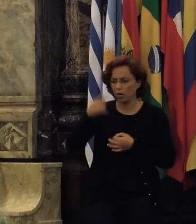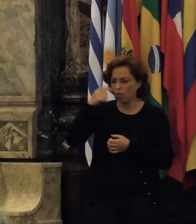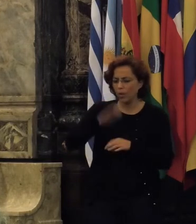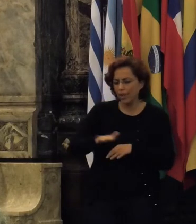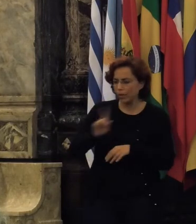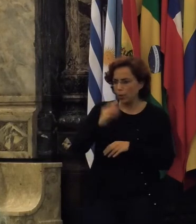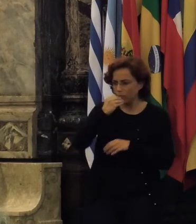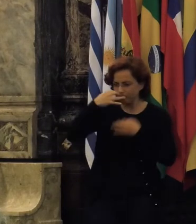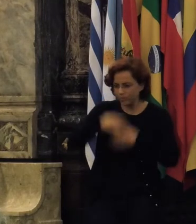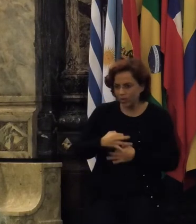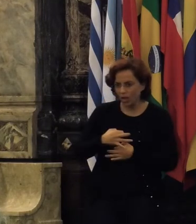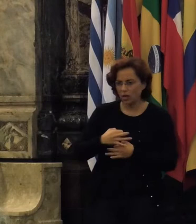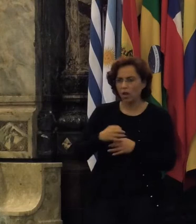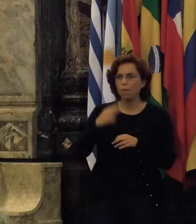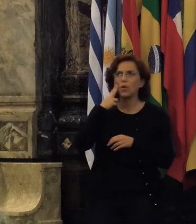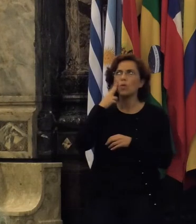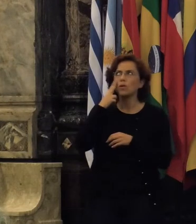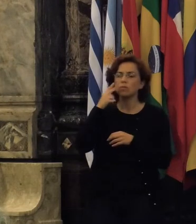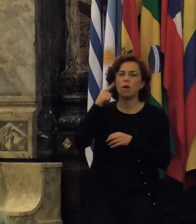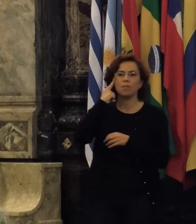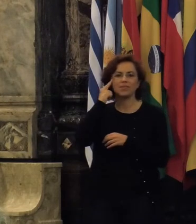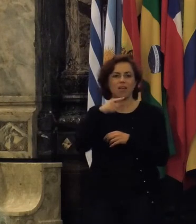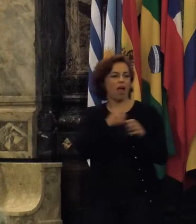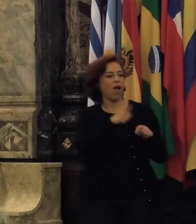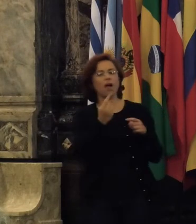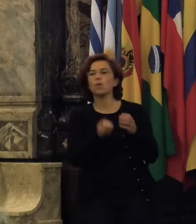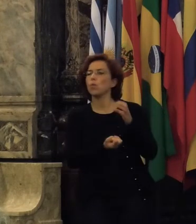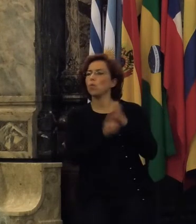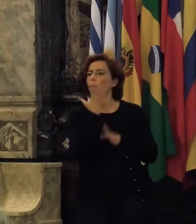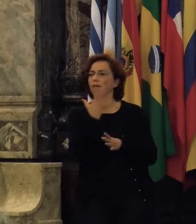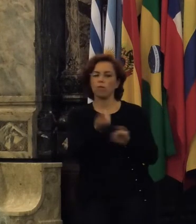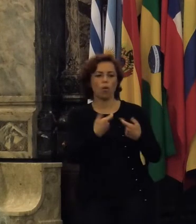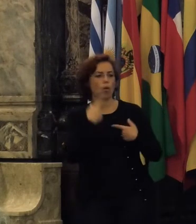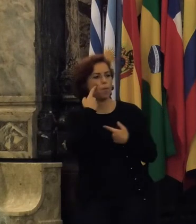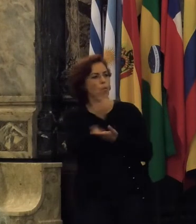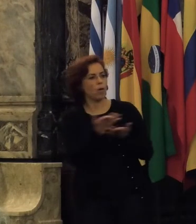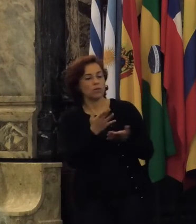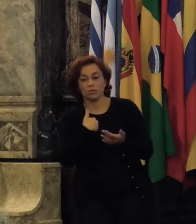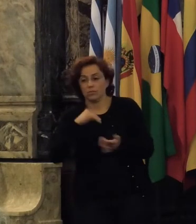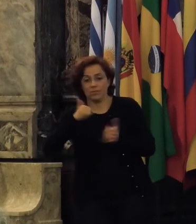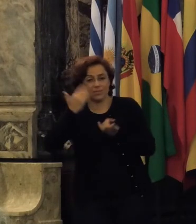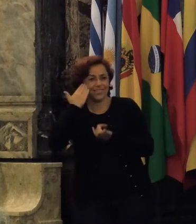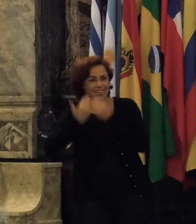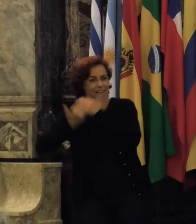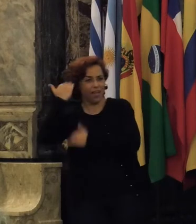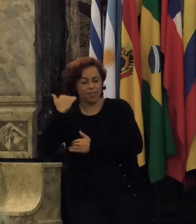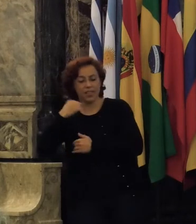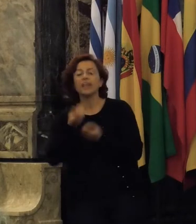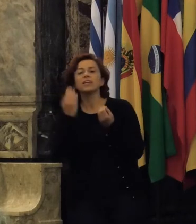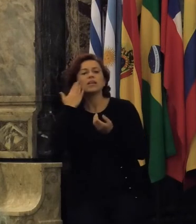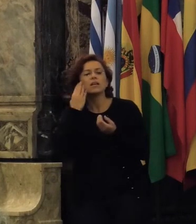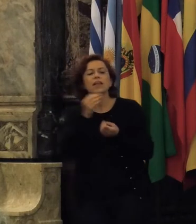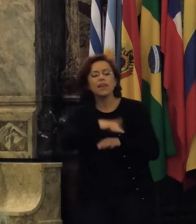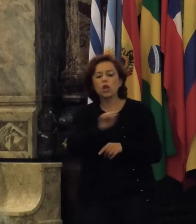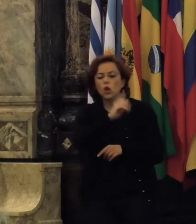Es un problema pensar que es una novedad lo que nos están ofreciendo. Porque ya sabemos qué pasa si un niño no come,